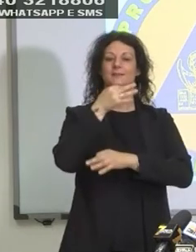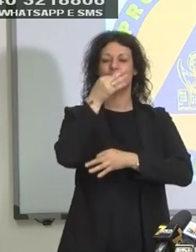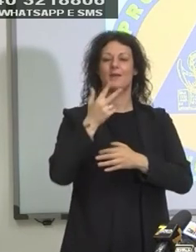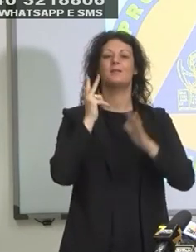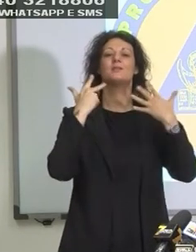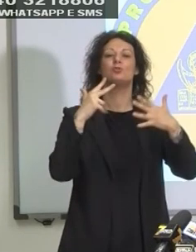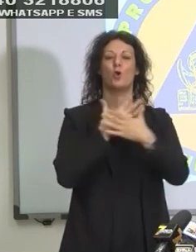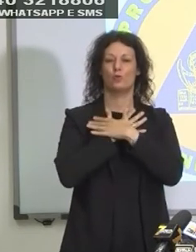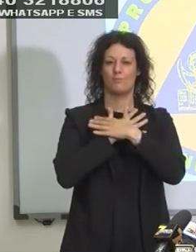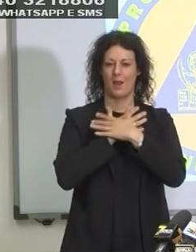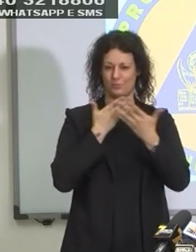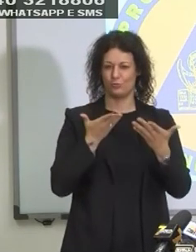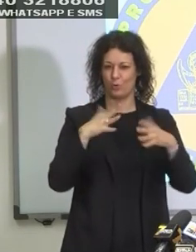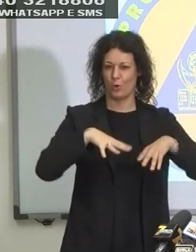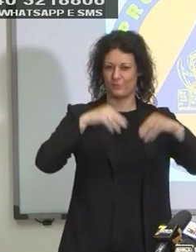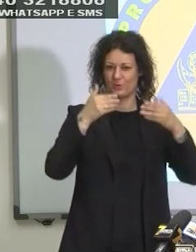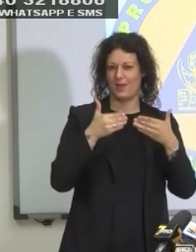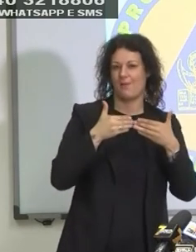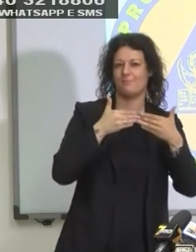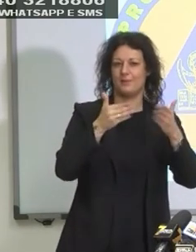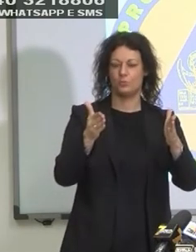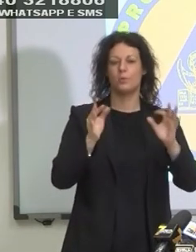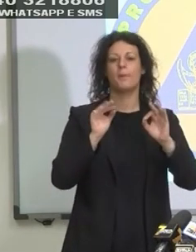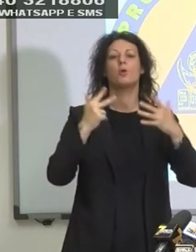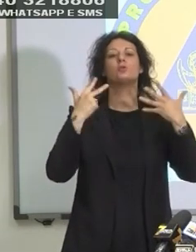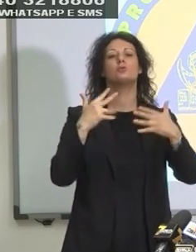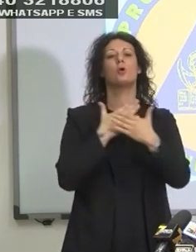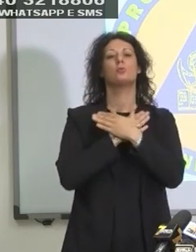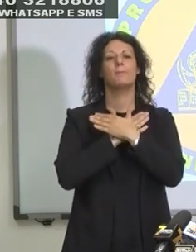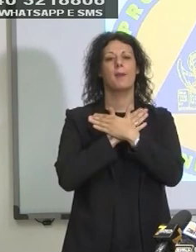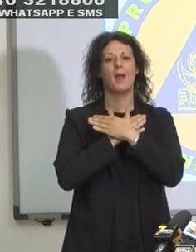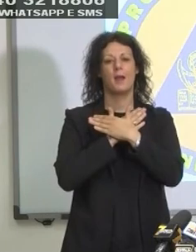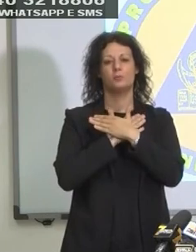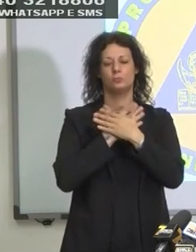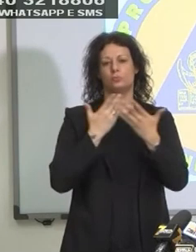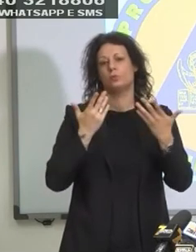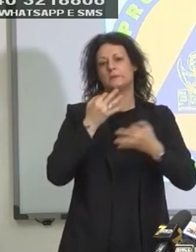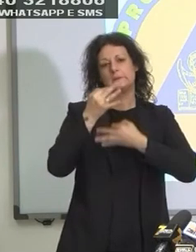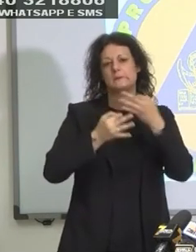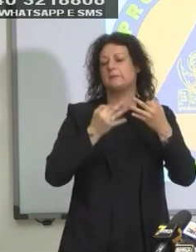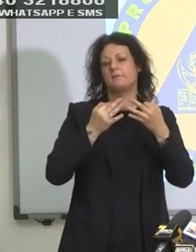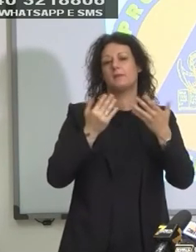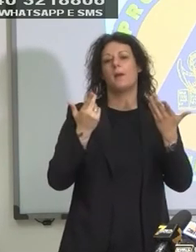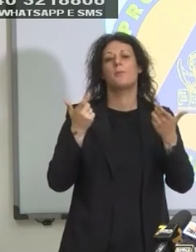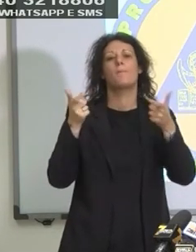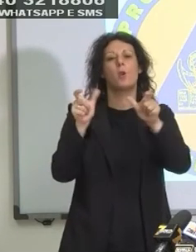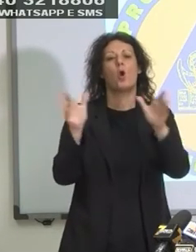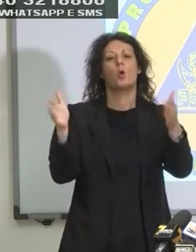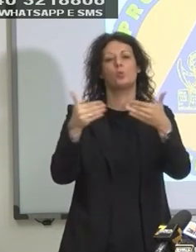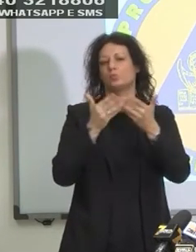vi ricordate, da quello che noi consideriamo la data, la deadline e quindi la fine del blocco vero del